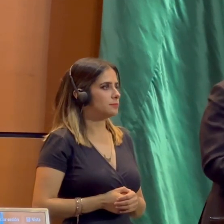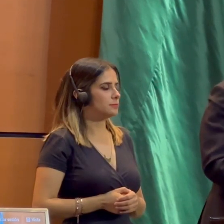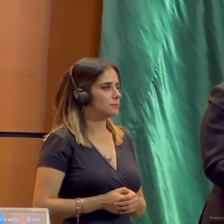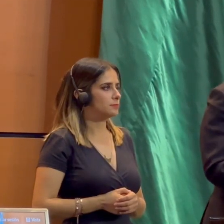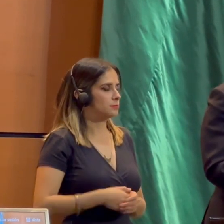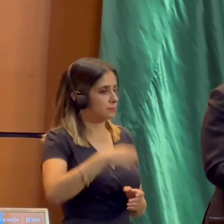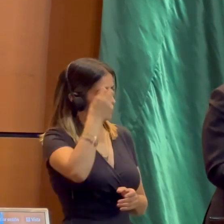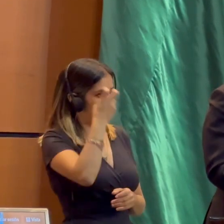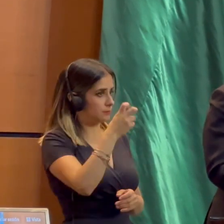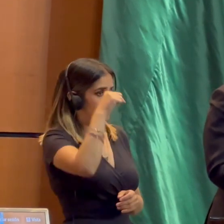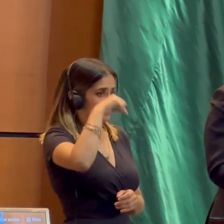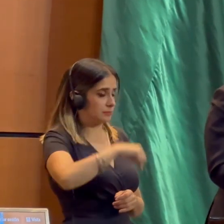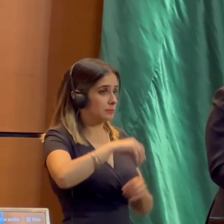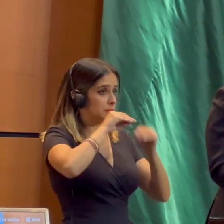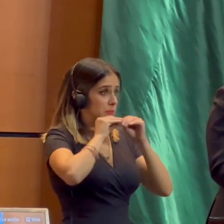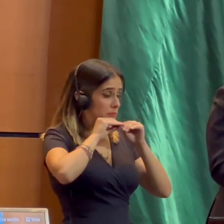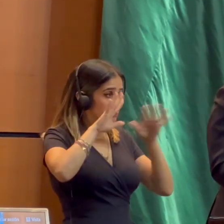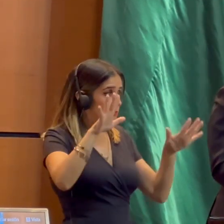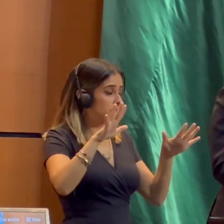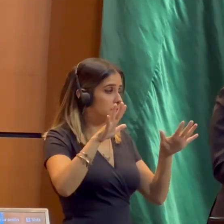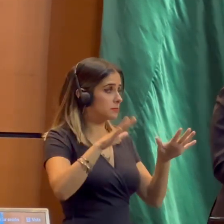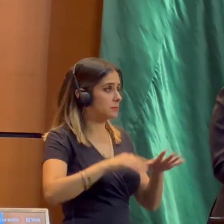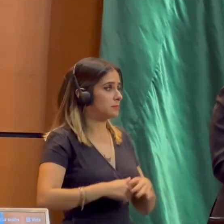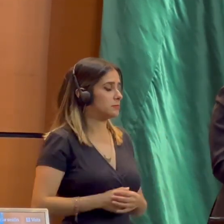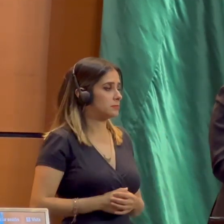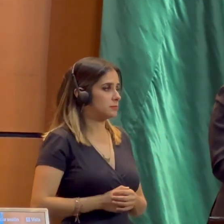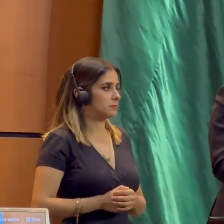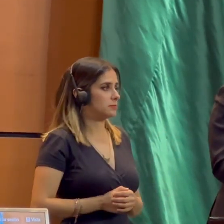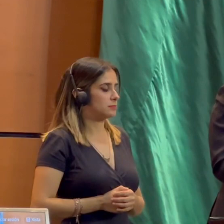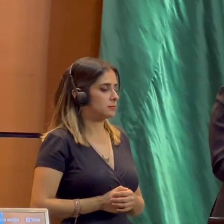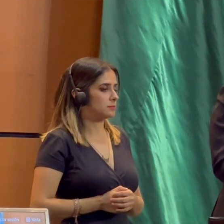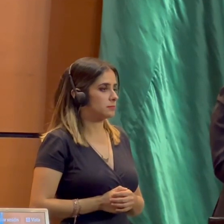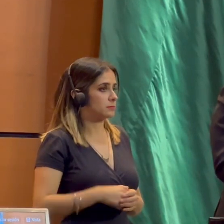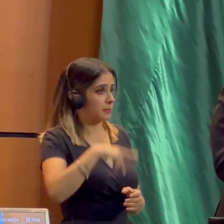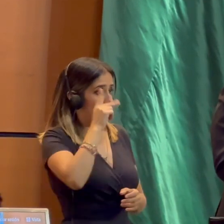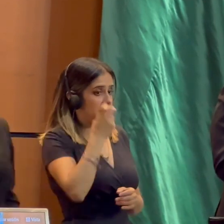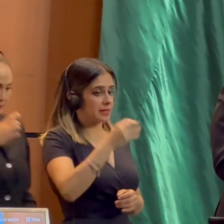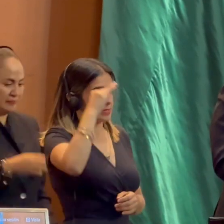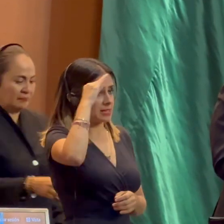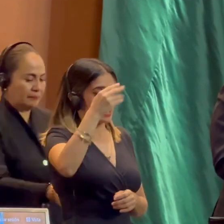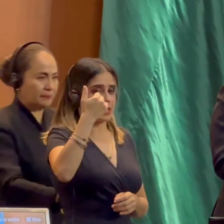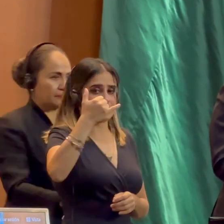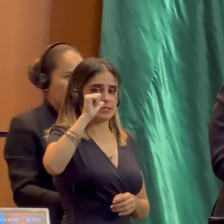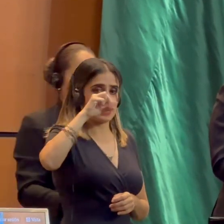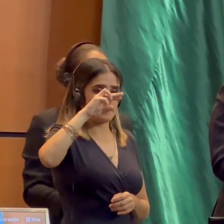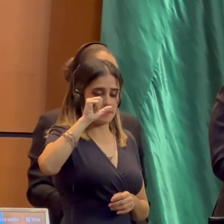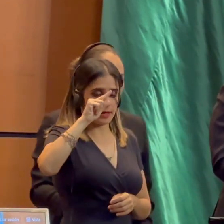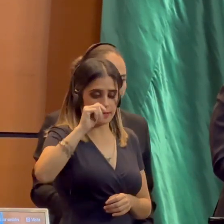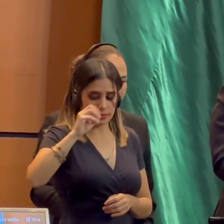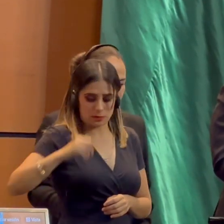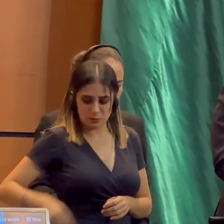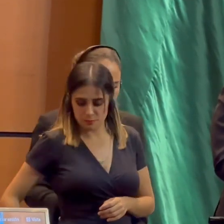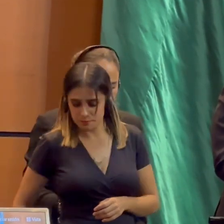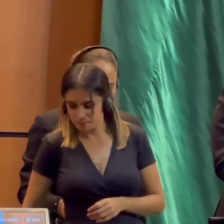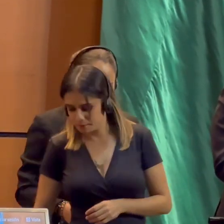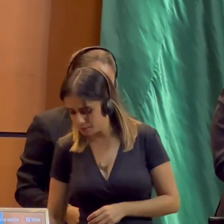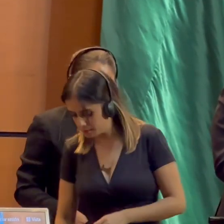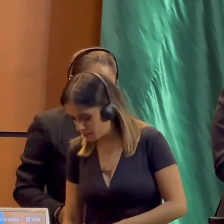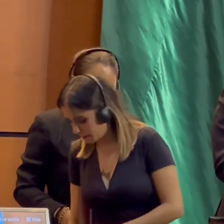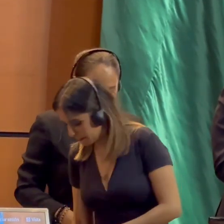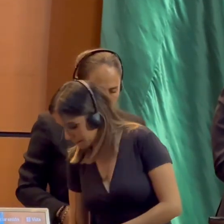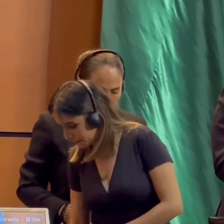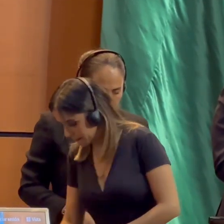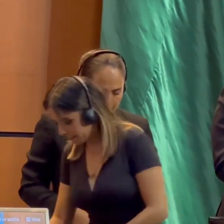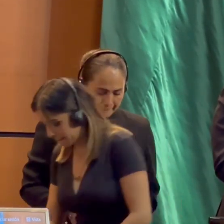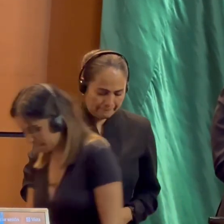この大和参考人の答弁というのは、私は国会質疑の中で一歩も二歩も進んだ